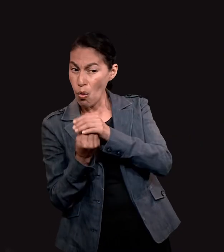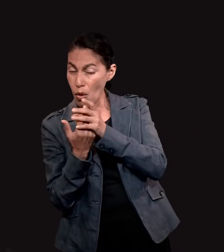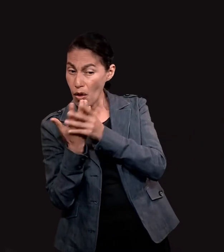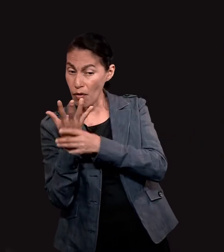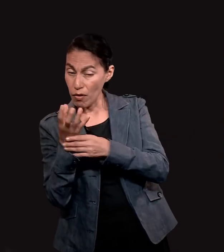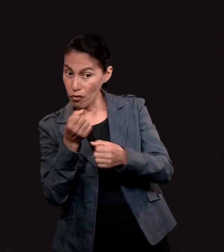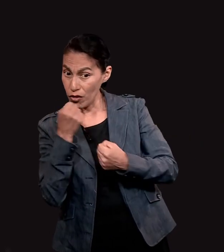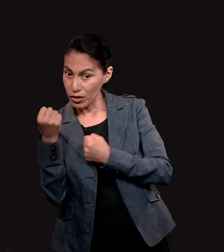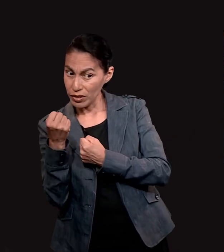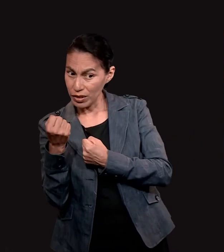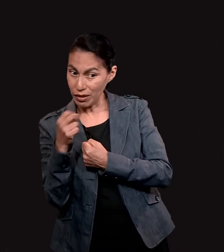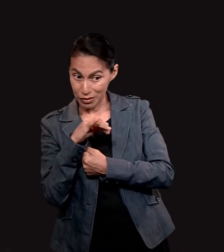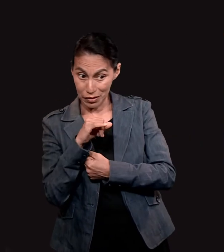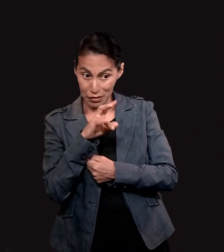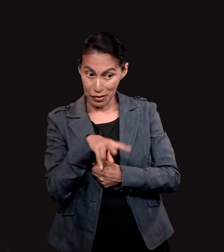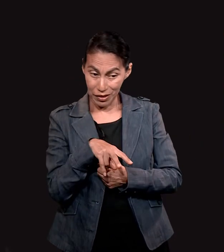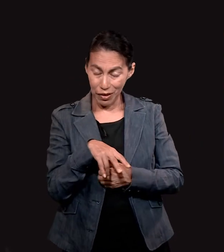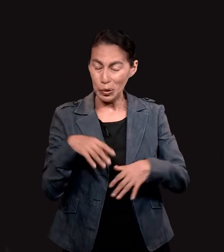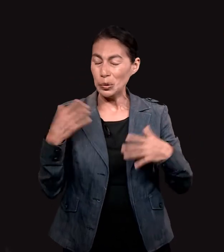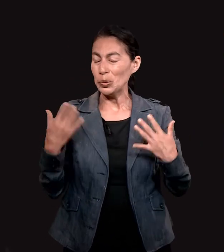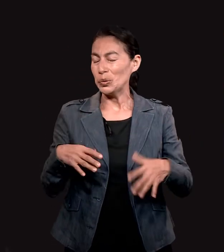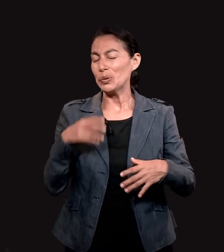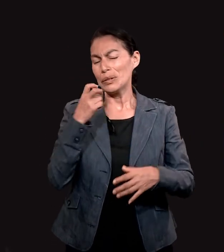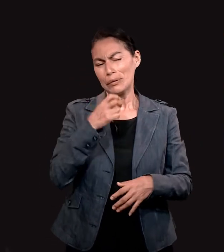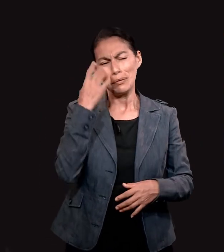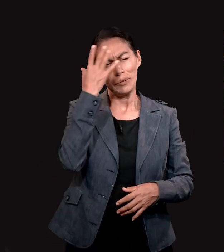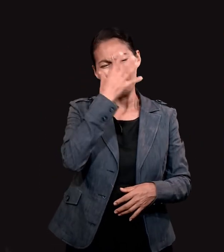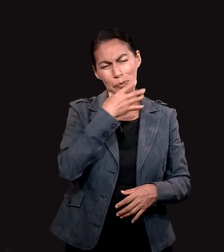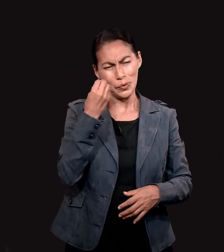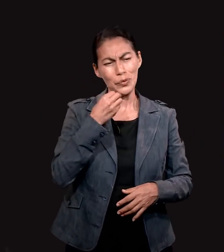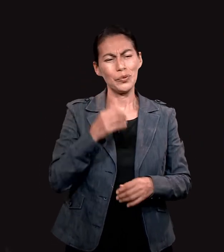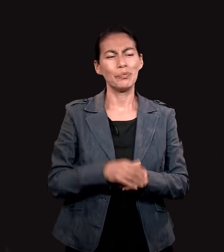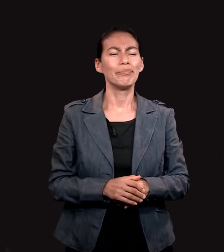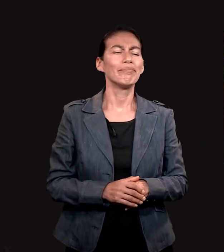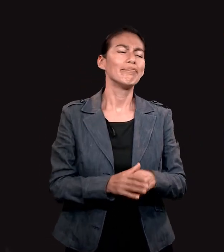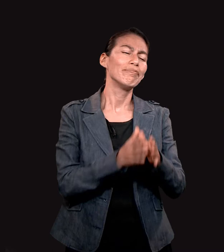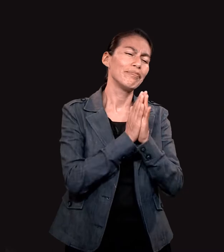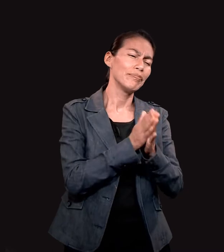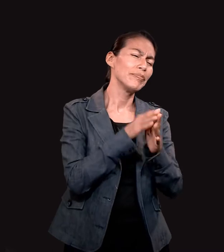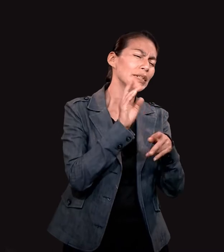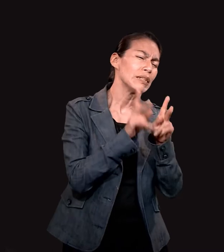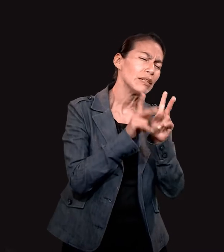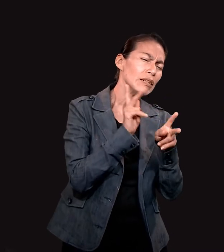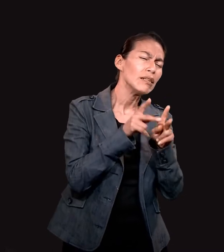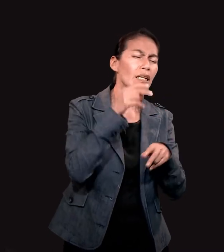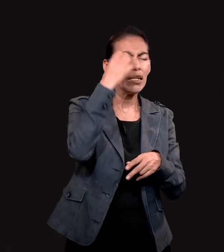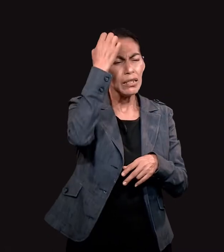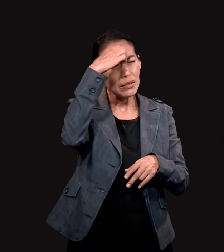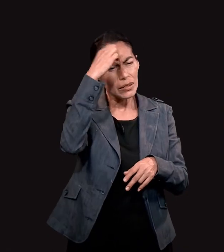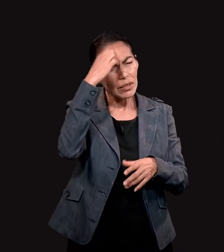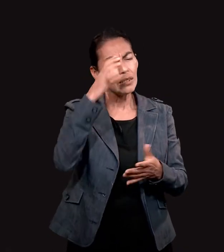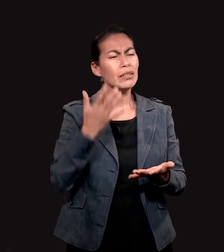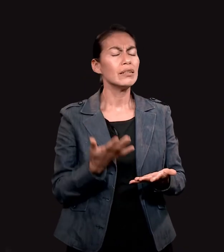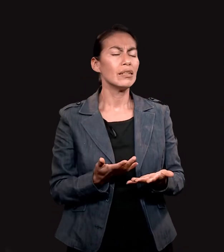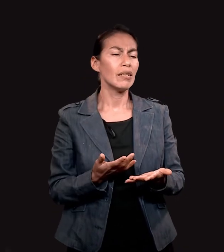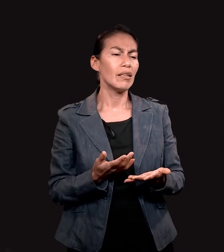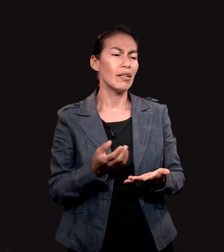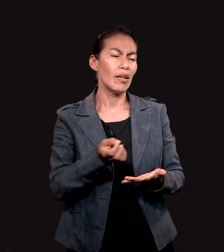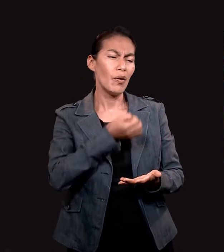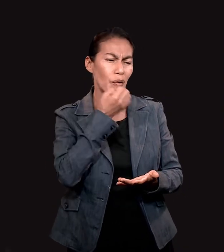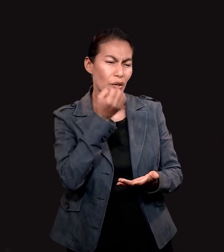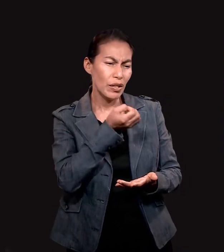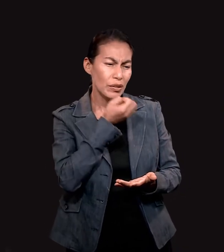renueva nuestra energía, ¿no es cierto? ¡Qué maravilloso, qué bonito es eso! Cuéntenos algo de su